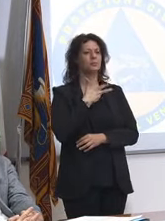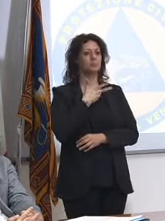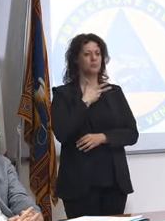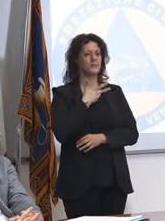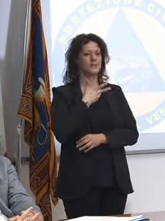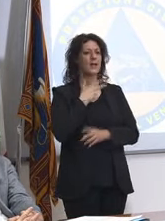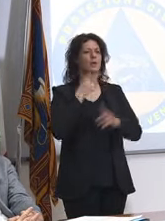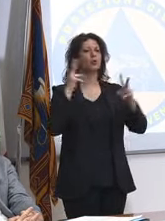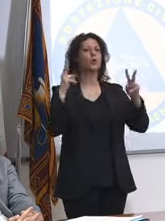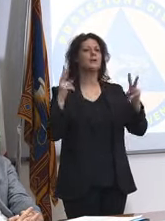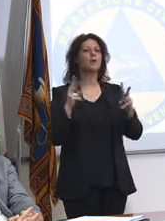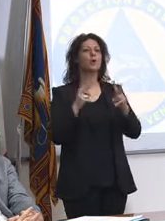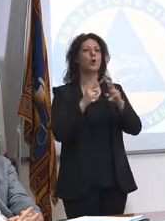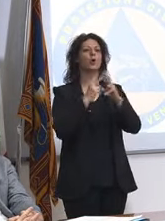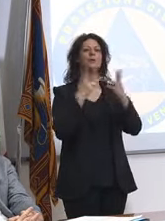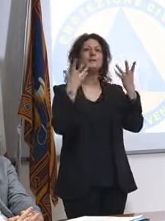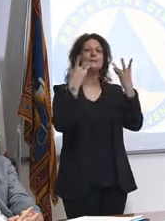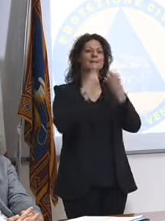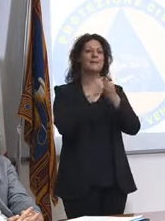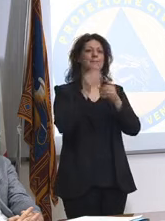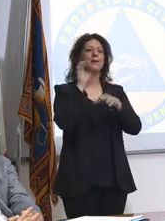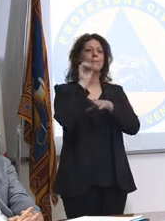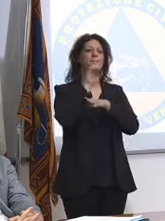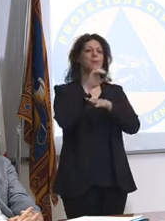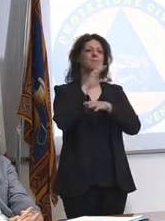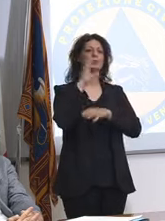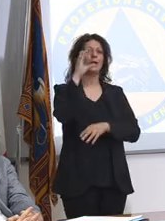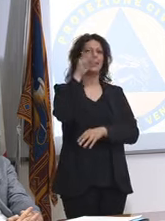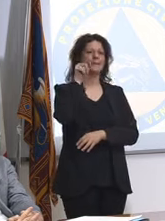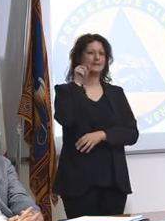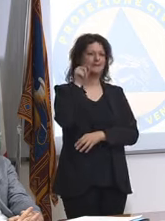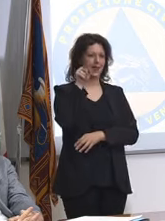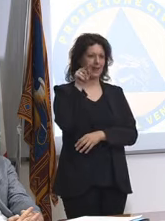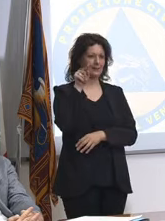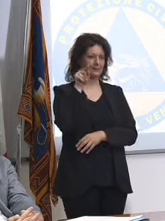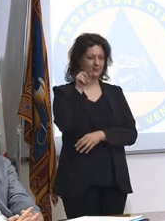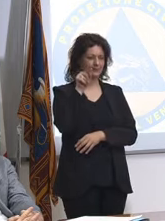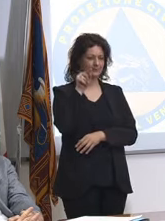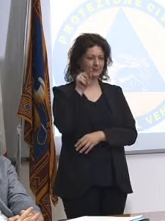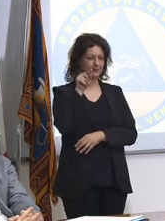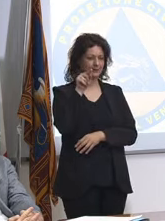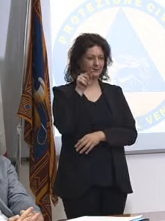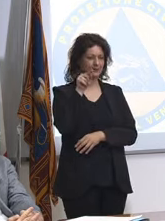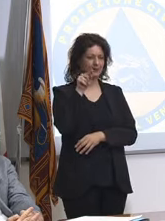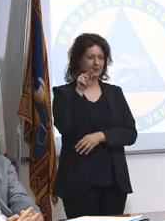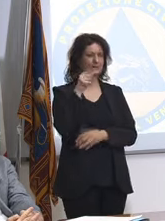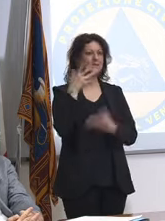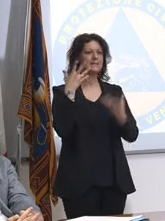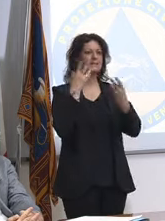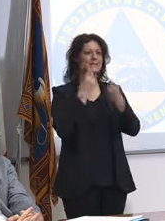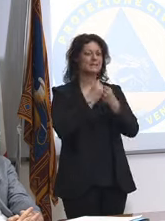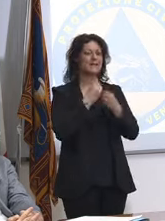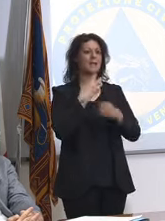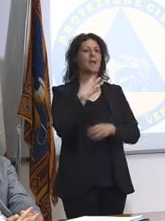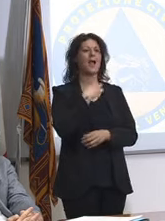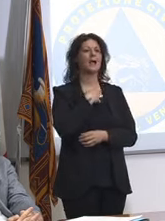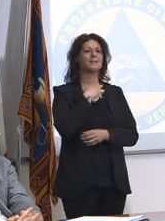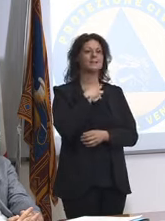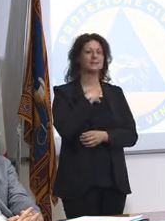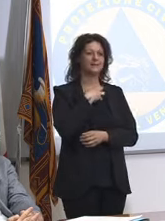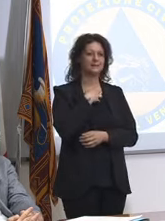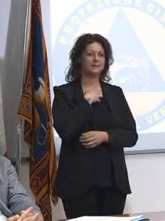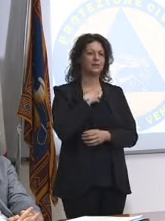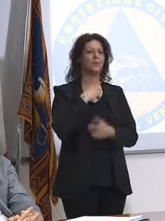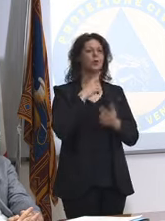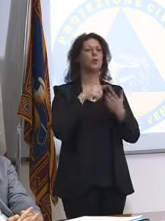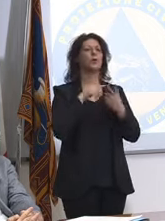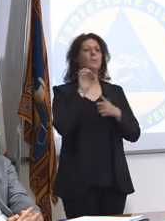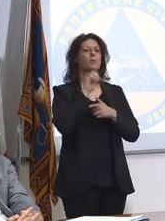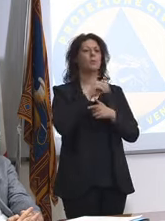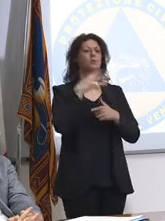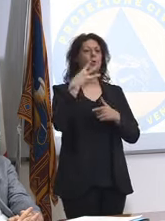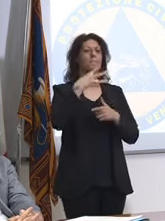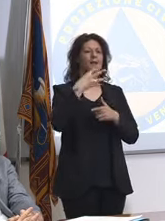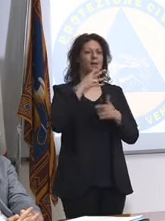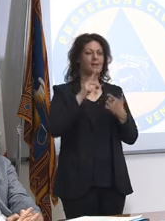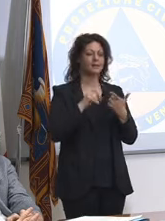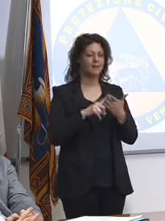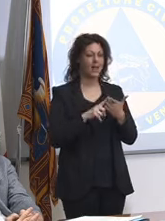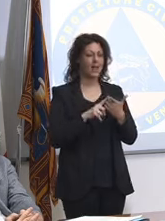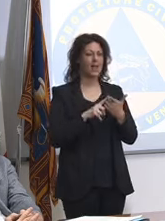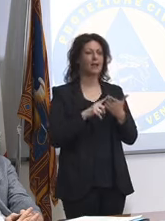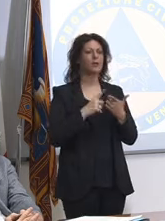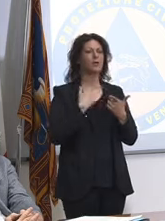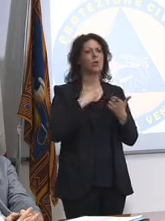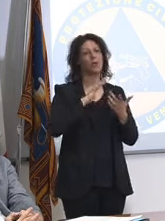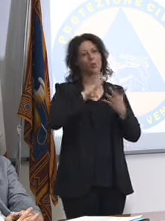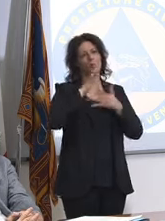il professor Crisanti presso l'assessorato, con l'assessore e con il professor Merigliano e un altro